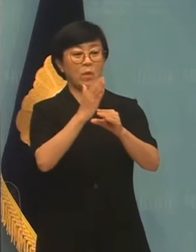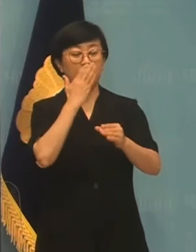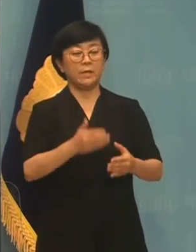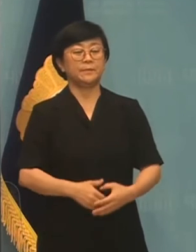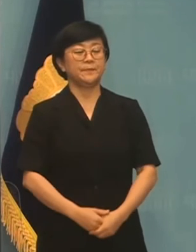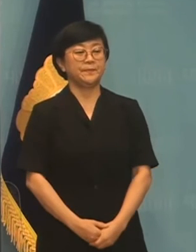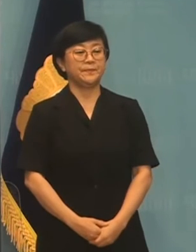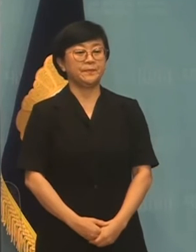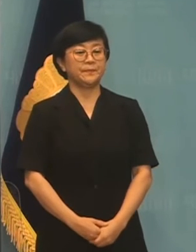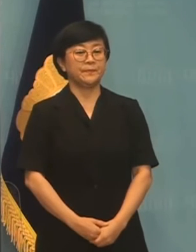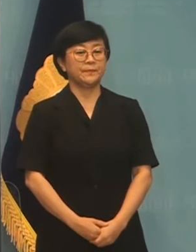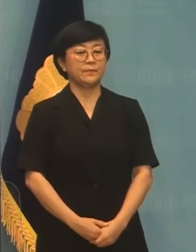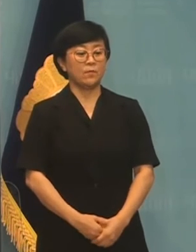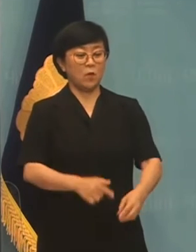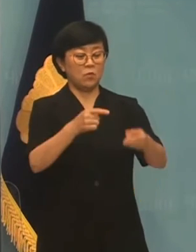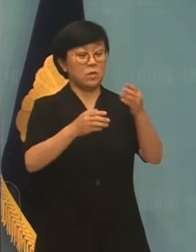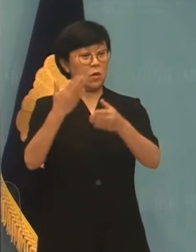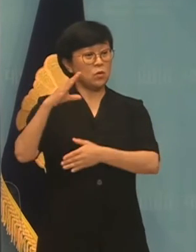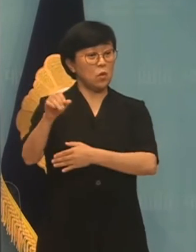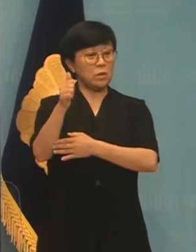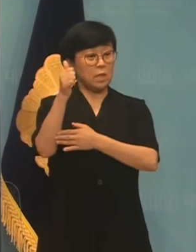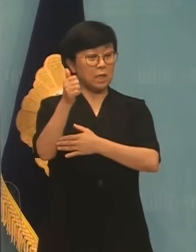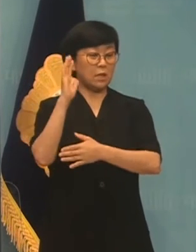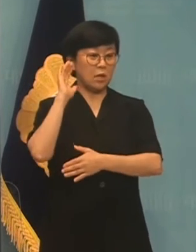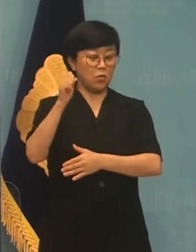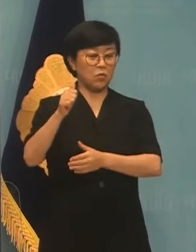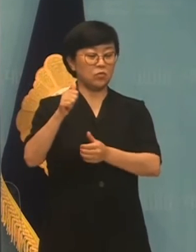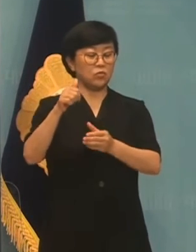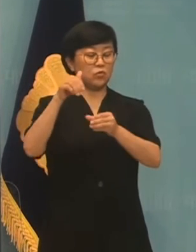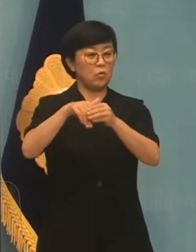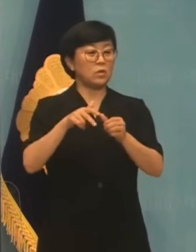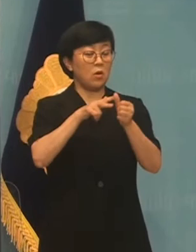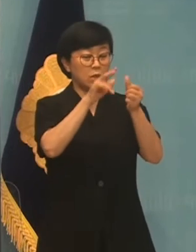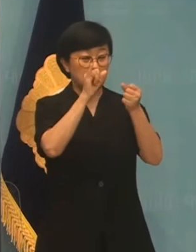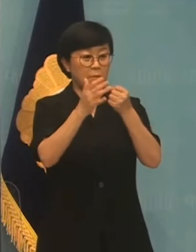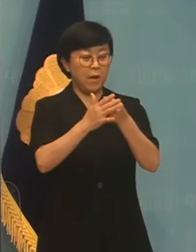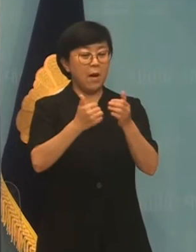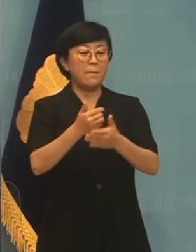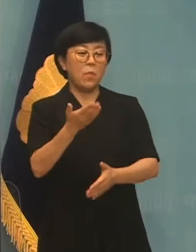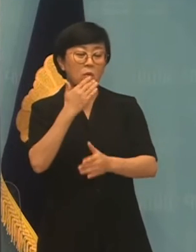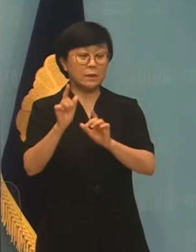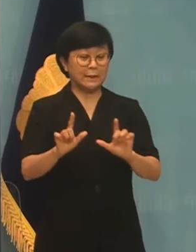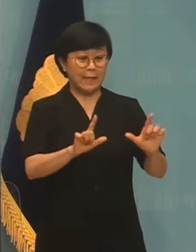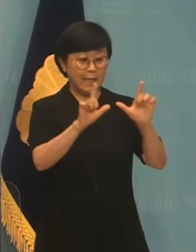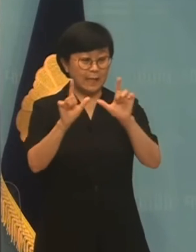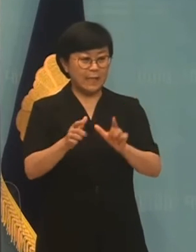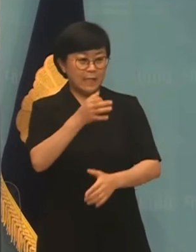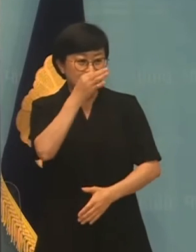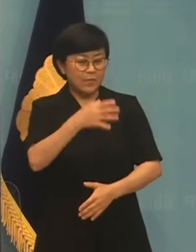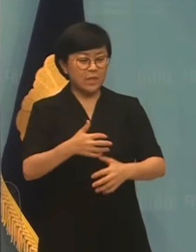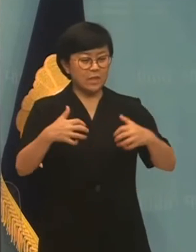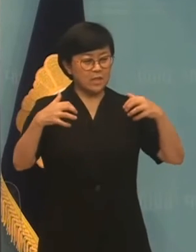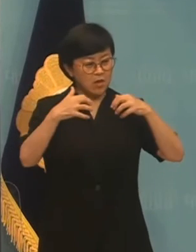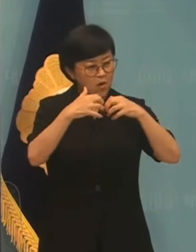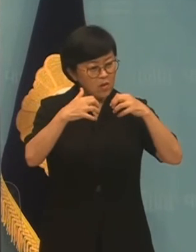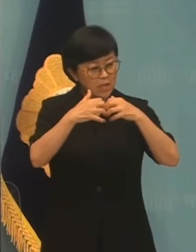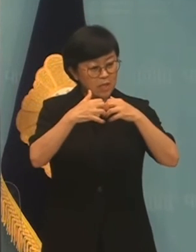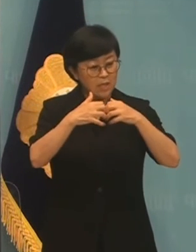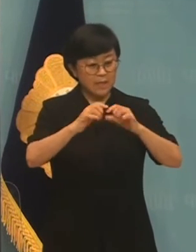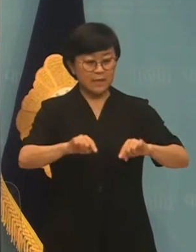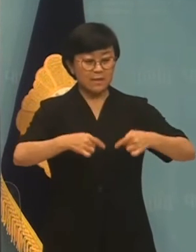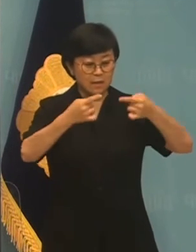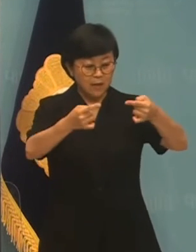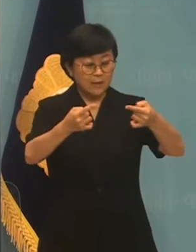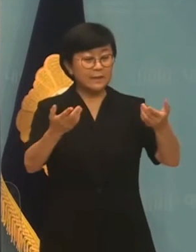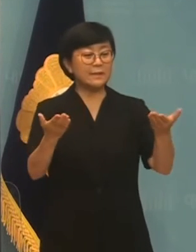갑니다. 윤 전 총장이 대선 주자로 나섰다면 하루하루 먹고 살기 위해 전쟁 같은